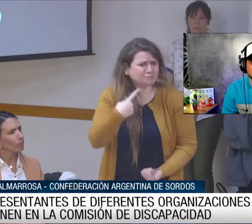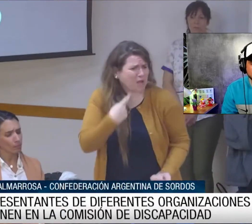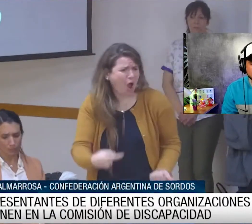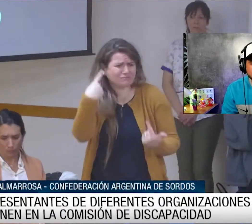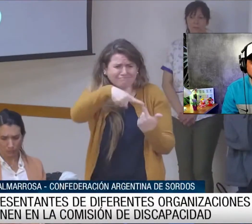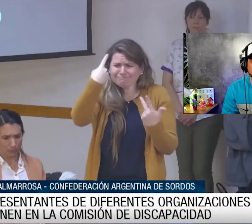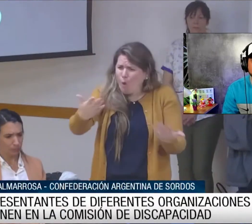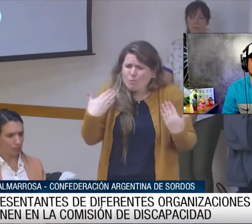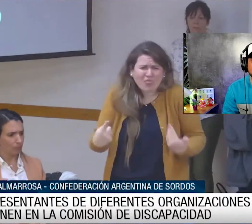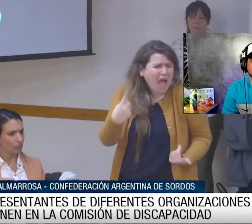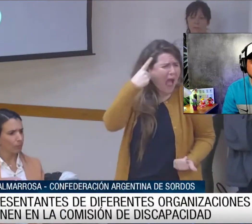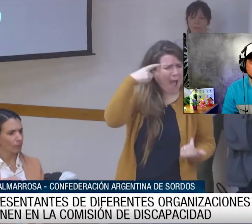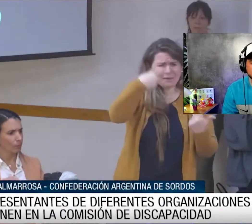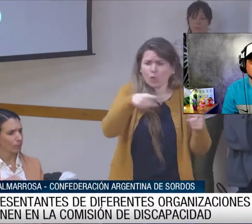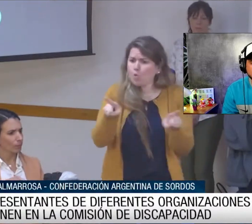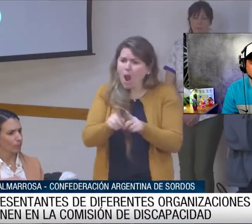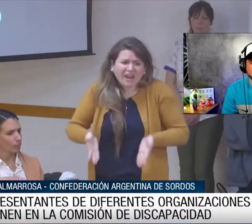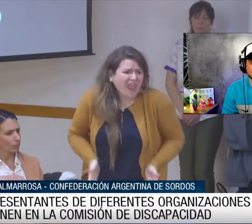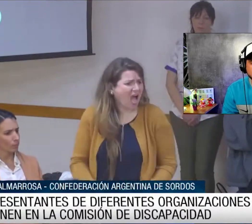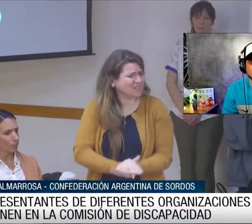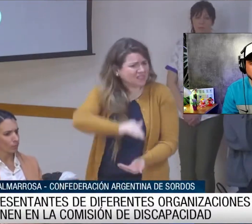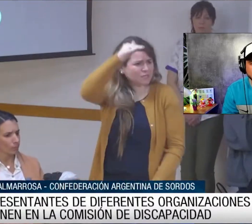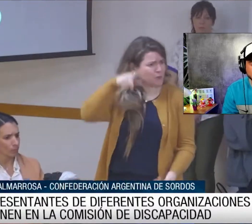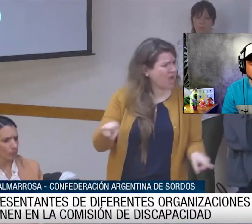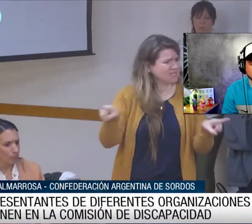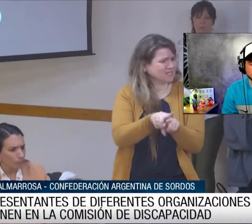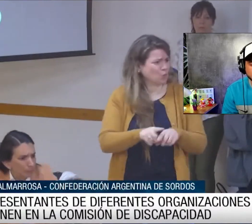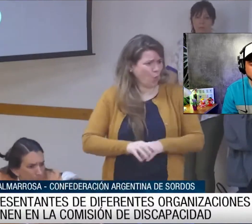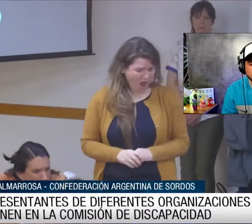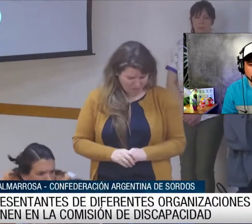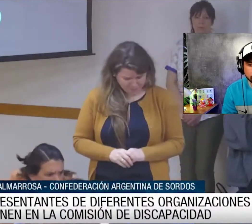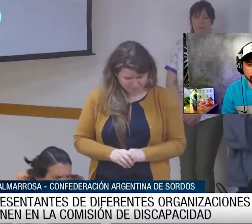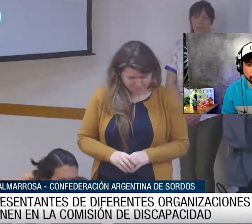eso, el aprendizaje de una primer lengua permite el aprendizaje de otras lenguas